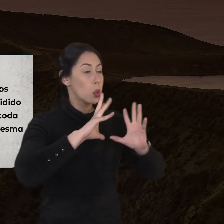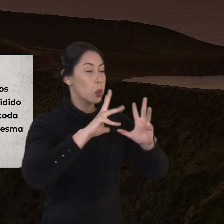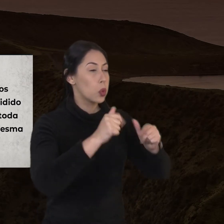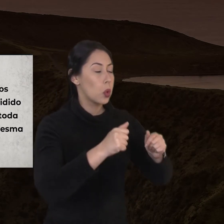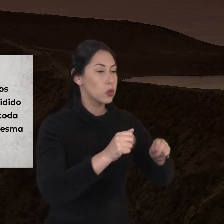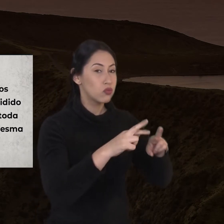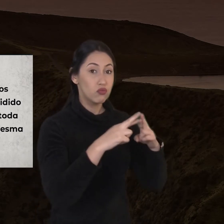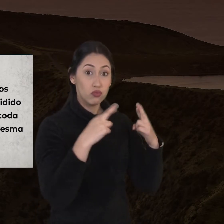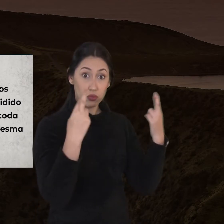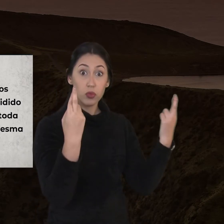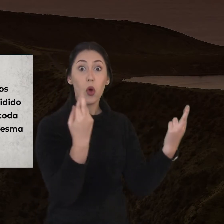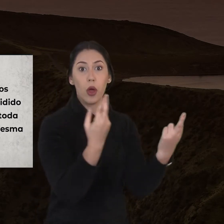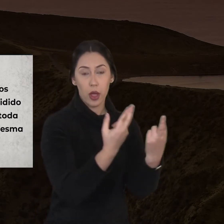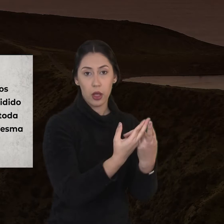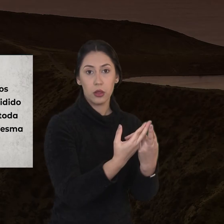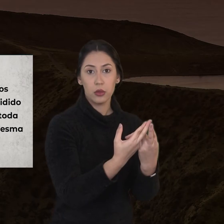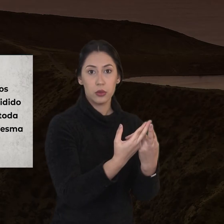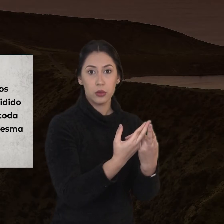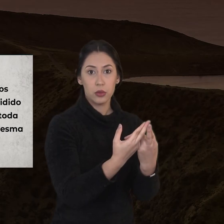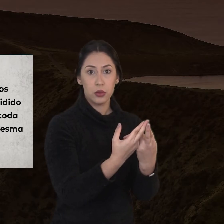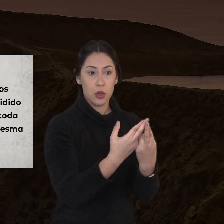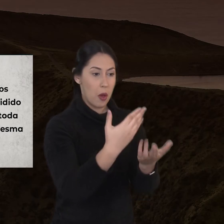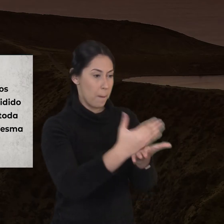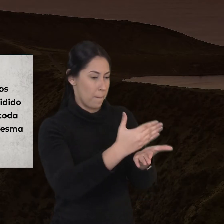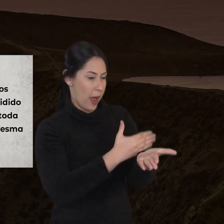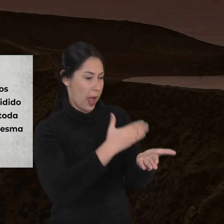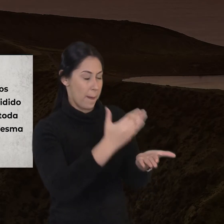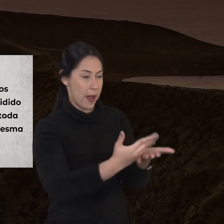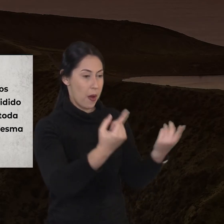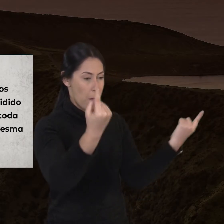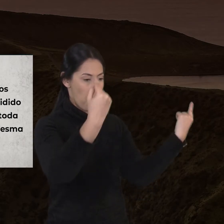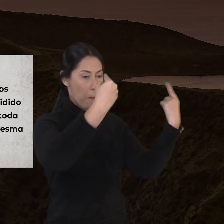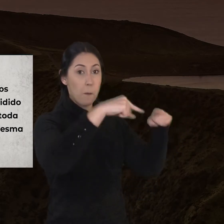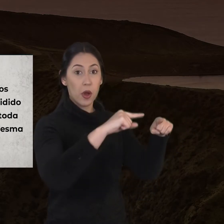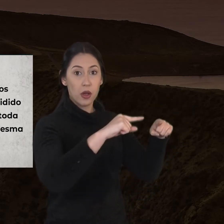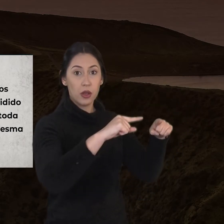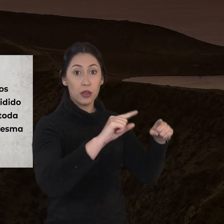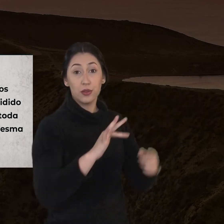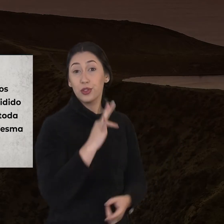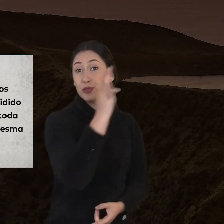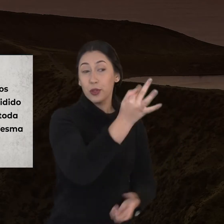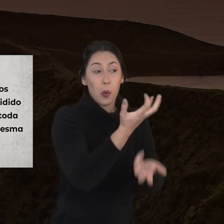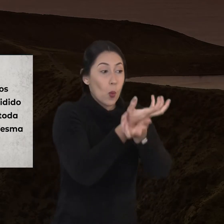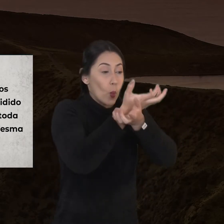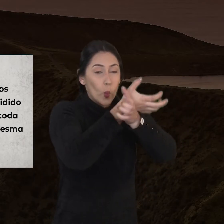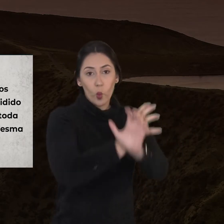dividido contra si mesmo ficará deserto